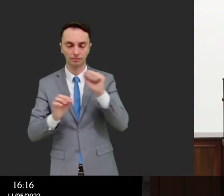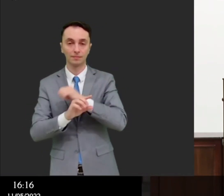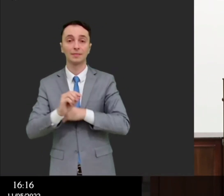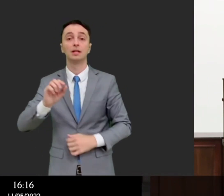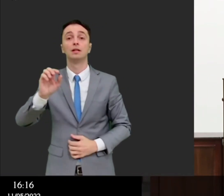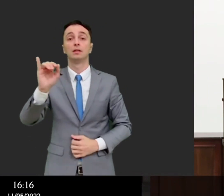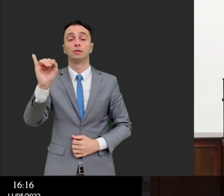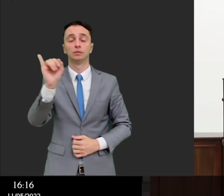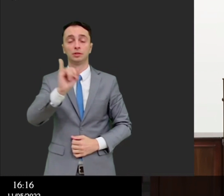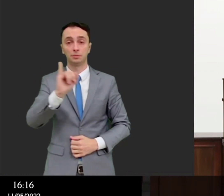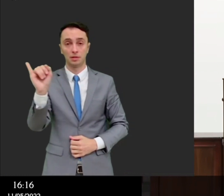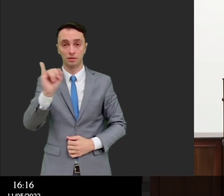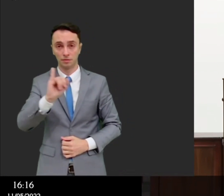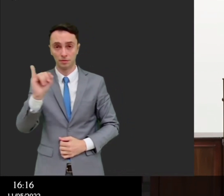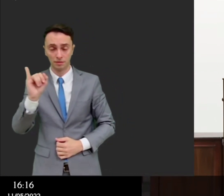querida Irmandade,